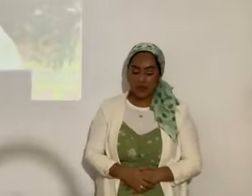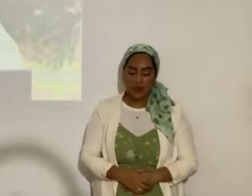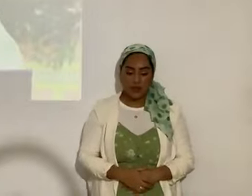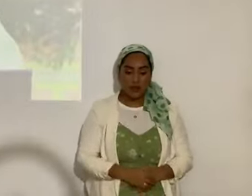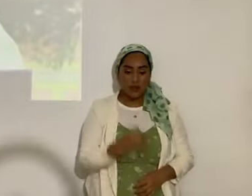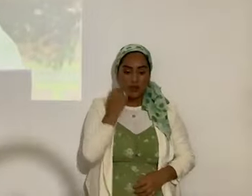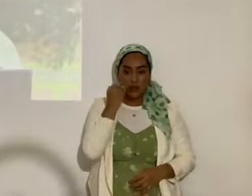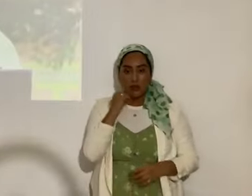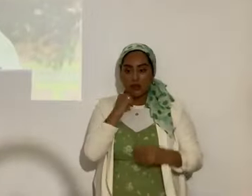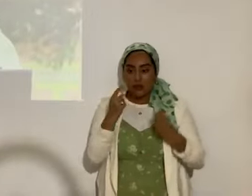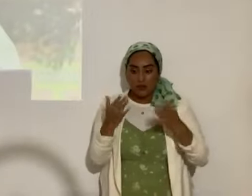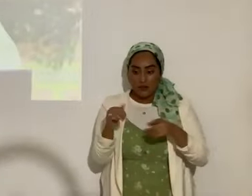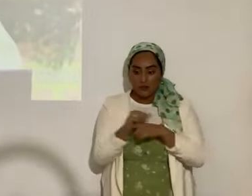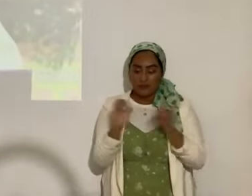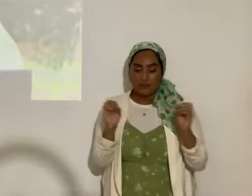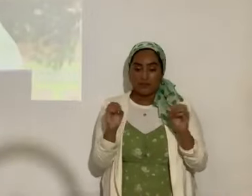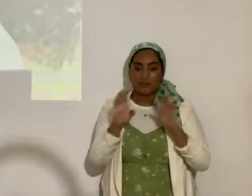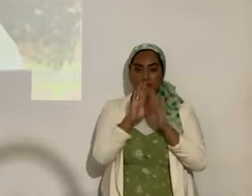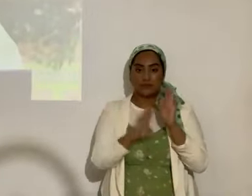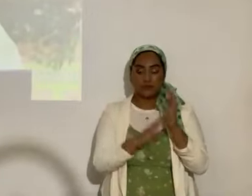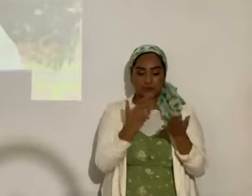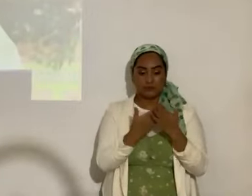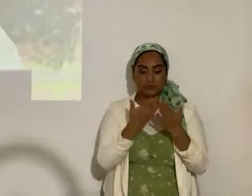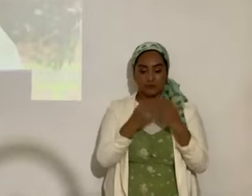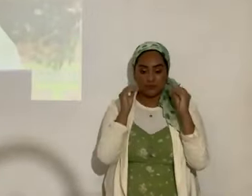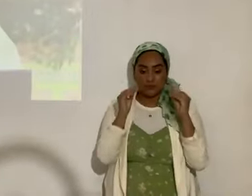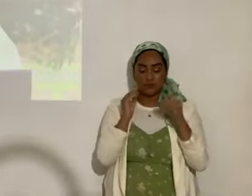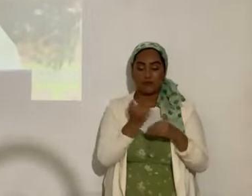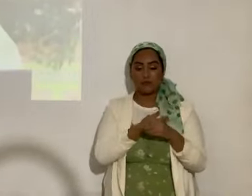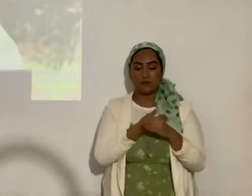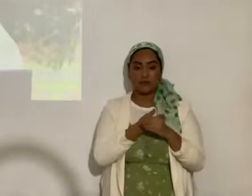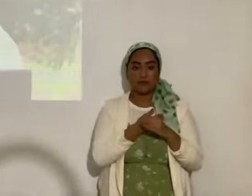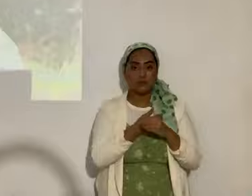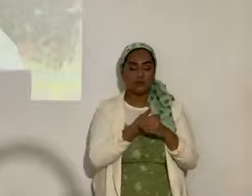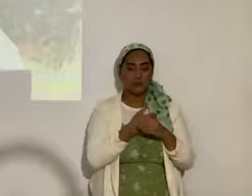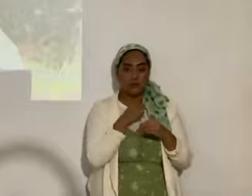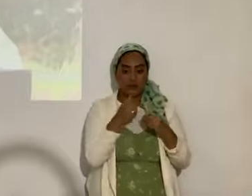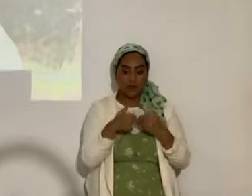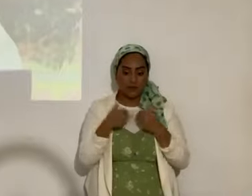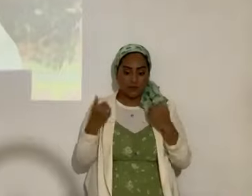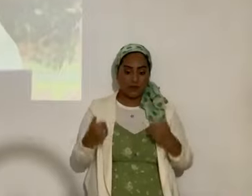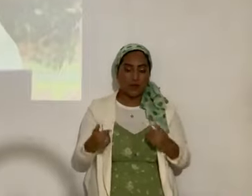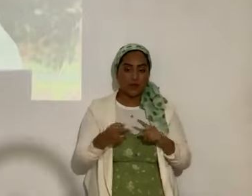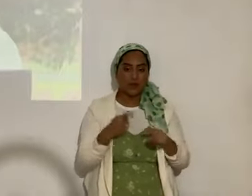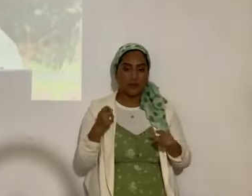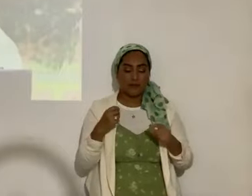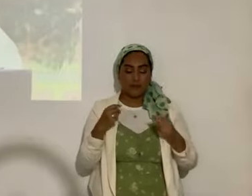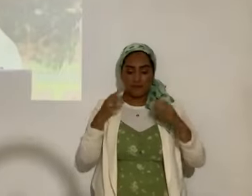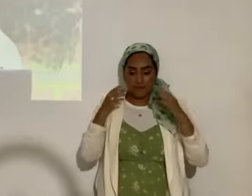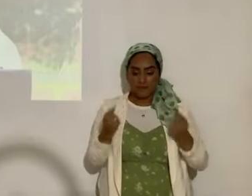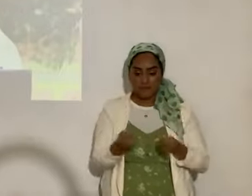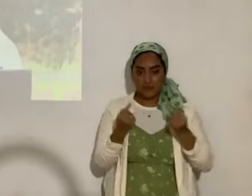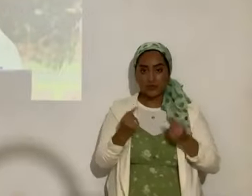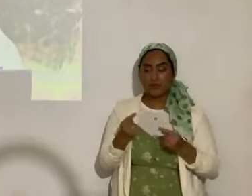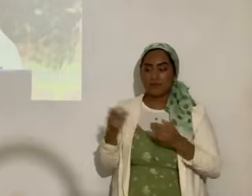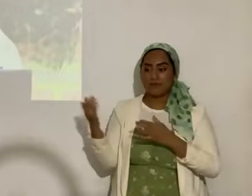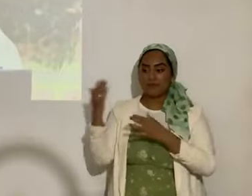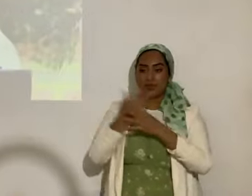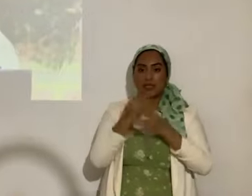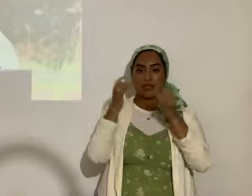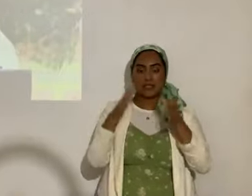si no se hacen las obras que la Biblia nos enseñan y no se apartan los ojos de lo carnal llegan las